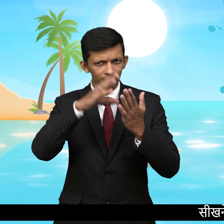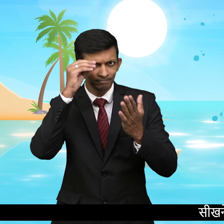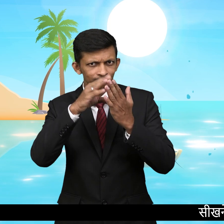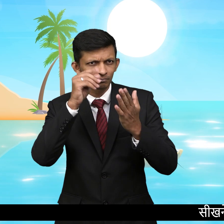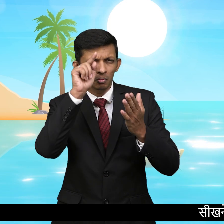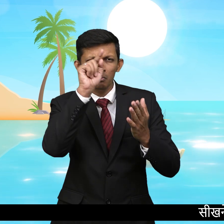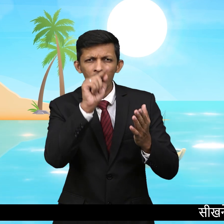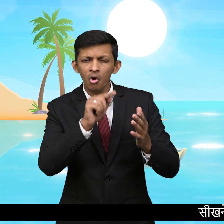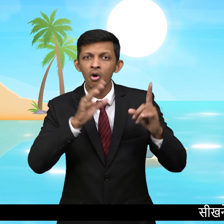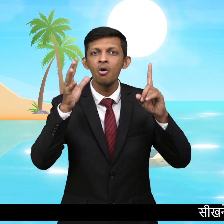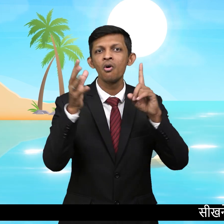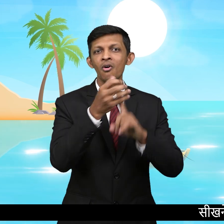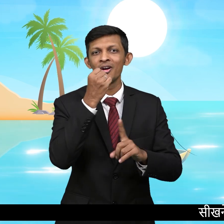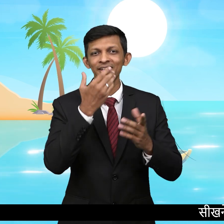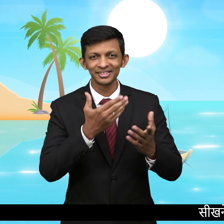सीखने के परिणाम।